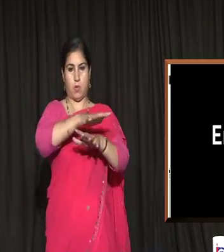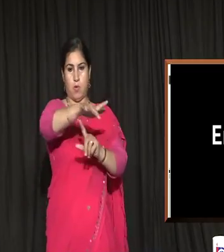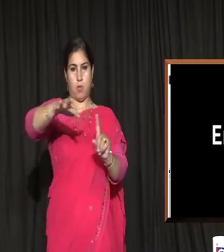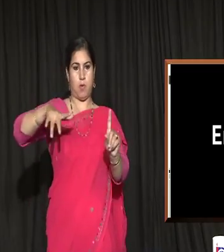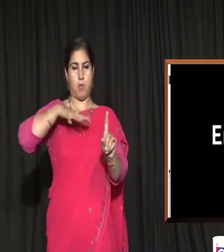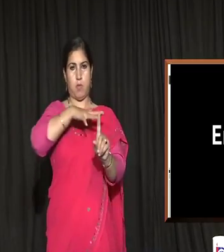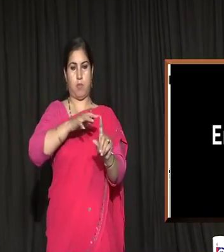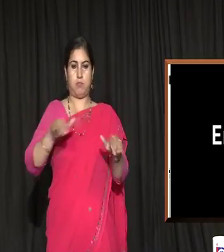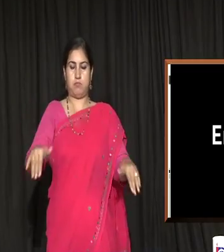साम्राज्य.